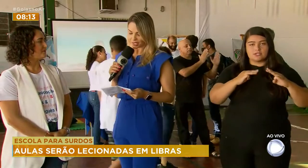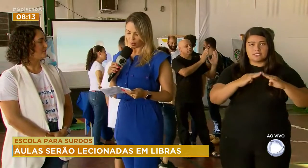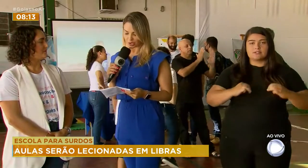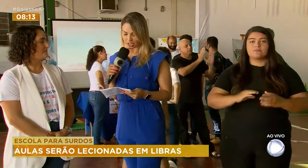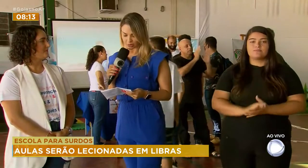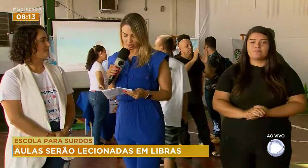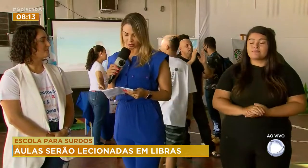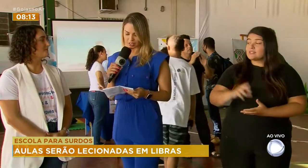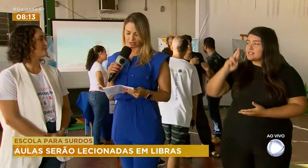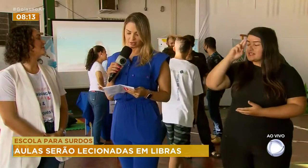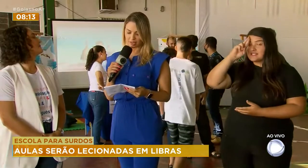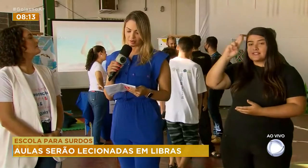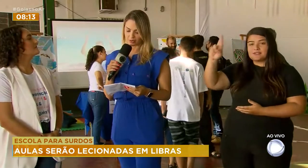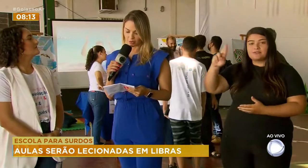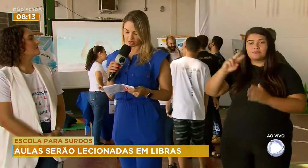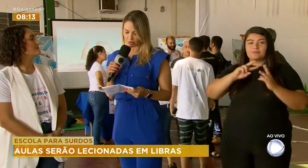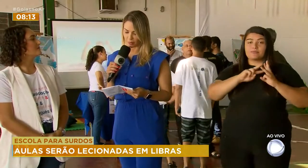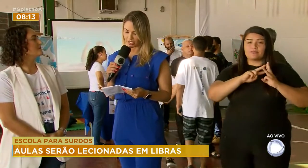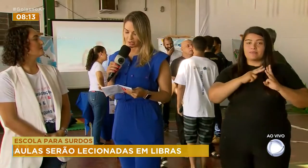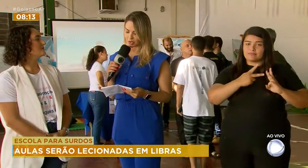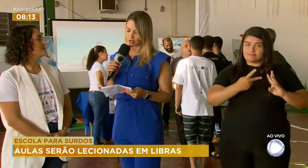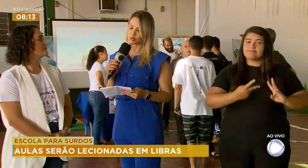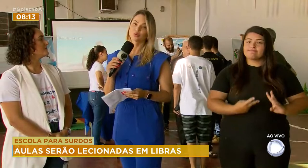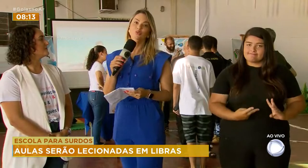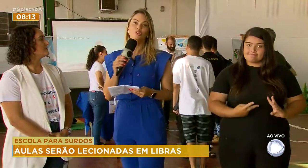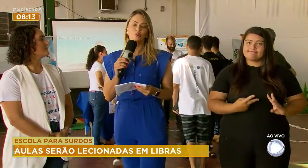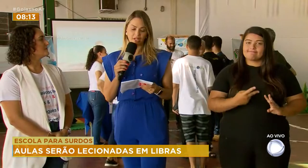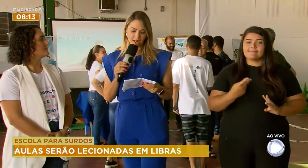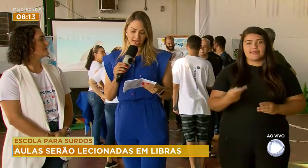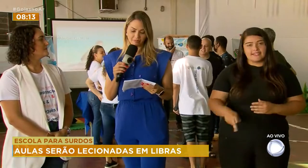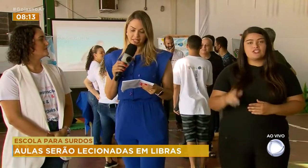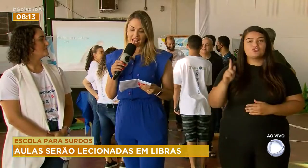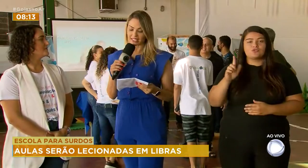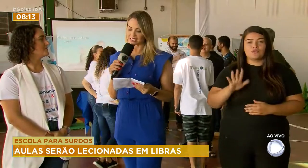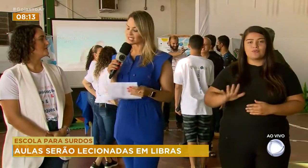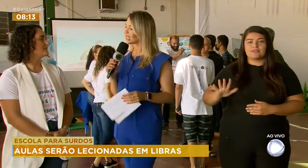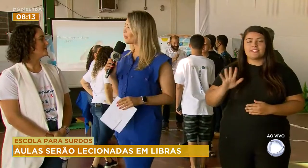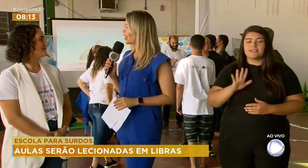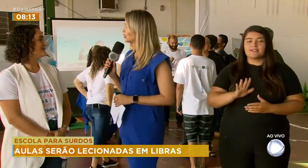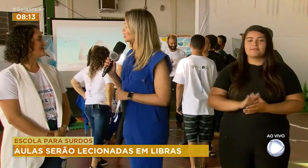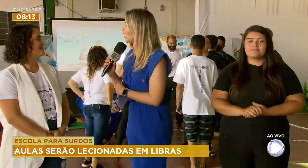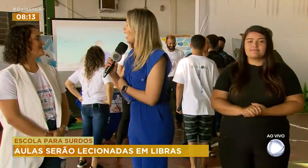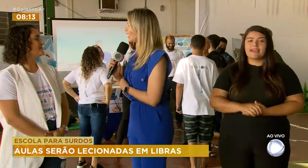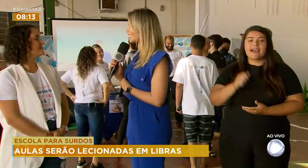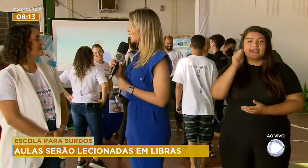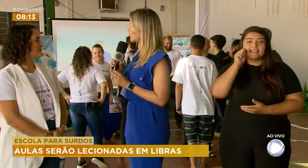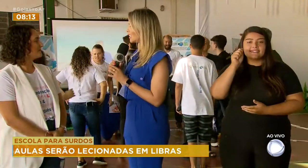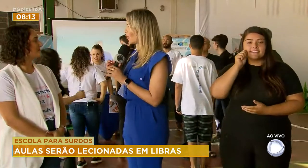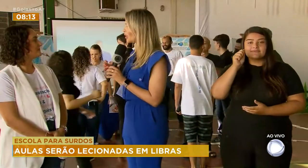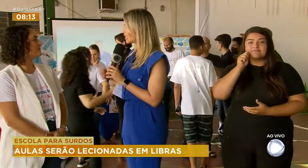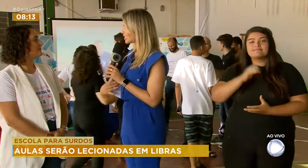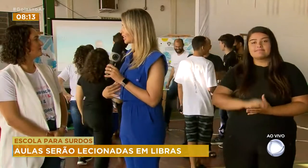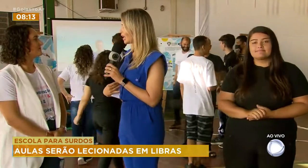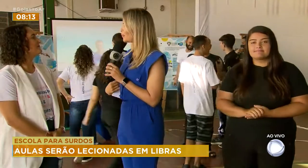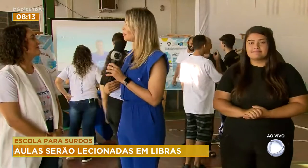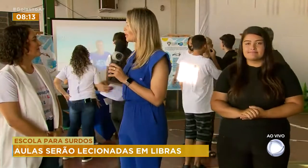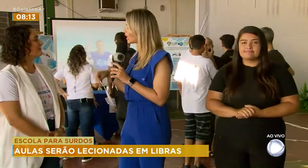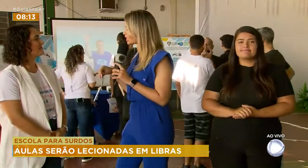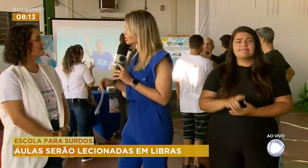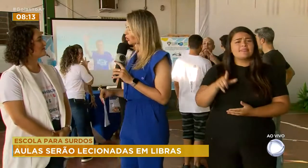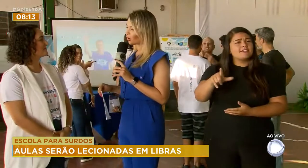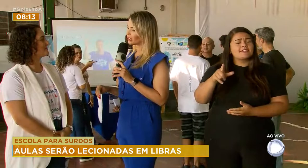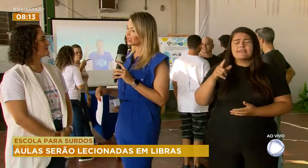falar com a diretora do Centro Educacional Bilíngue de Surdos de Goiânia, a Alessandra Matos. Alessandra, que conquista, né?